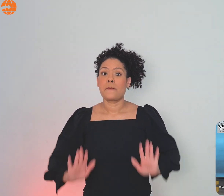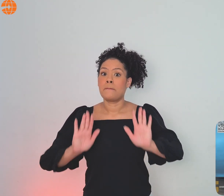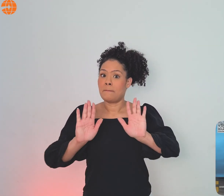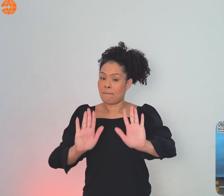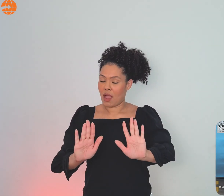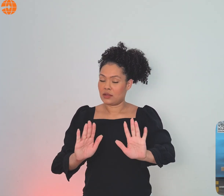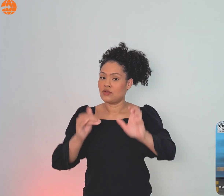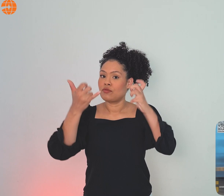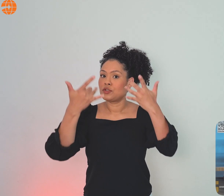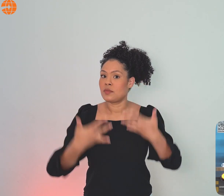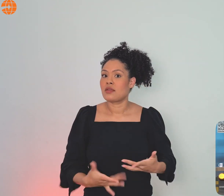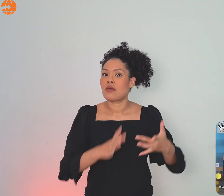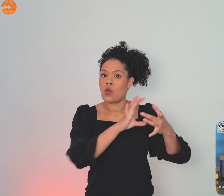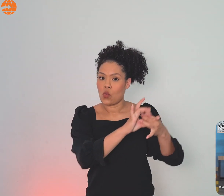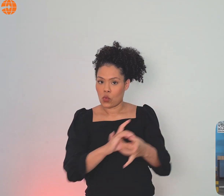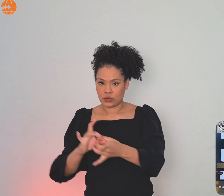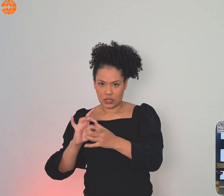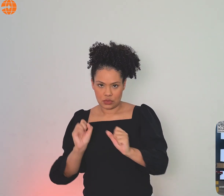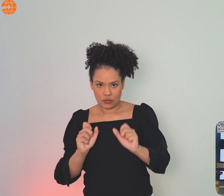o contexto aqui.